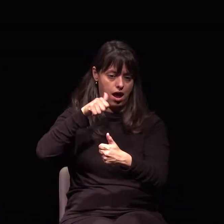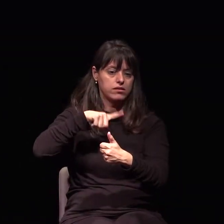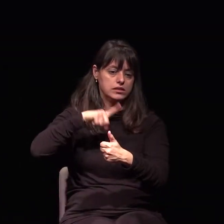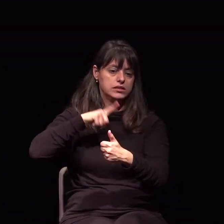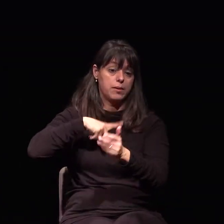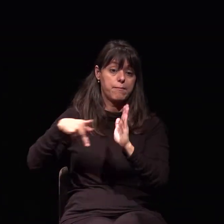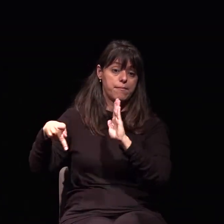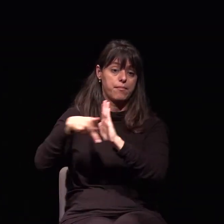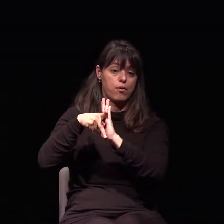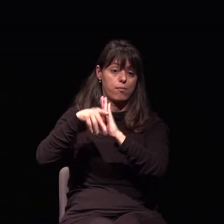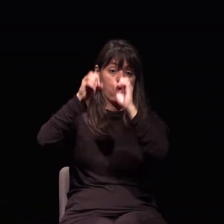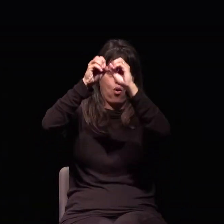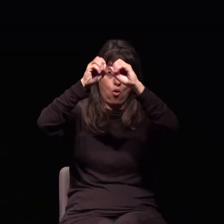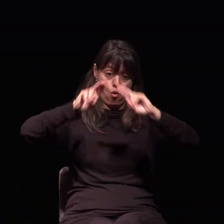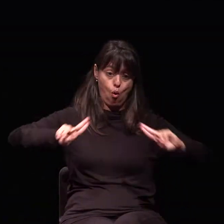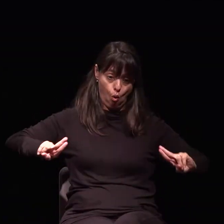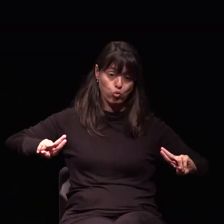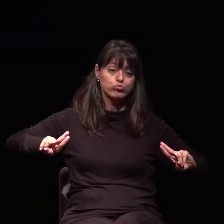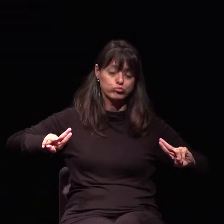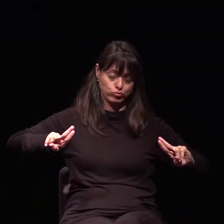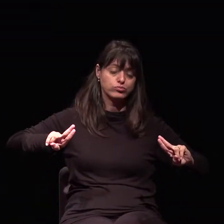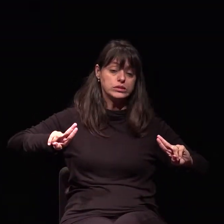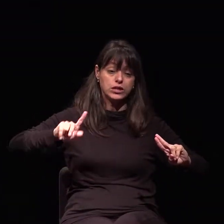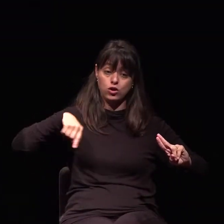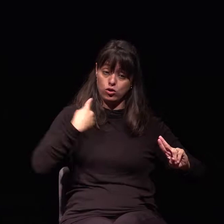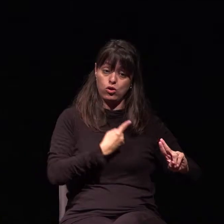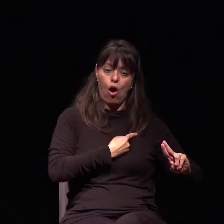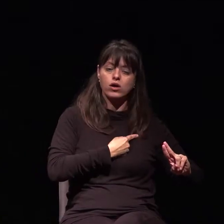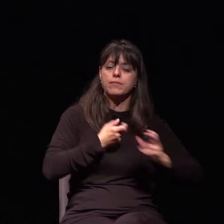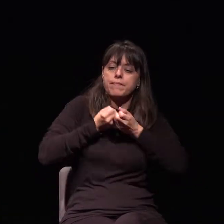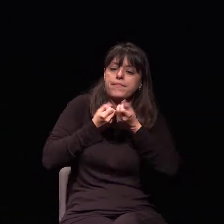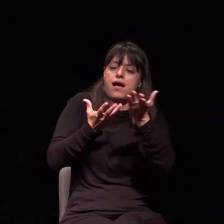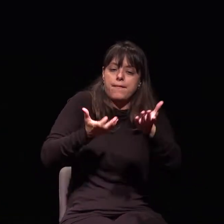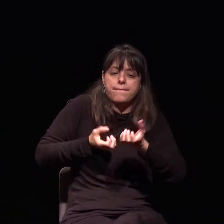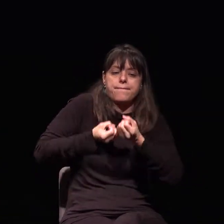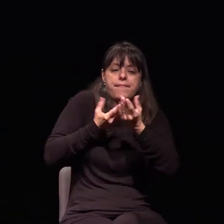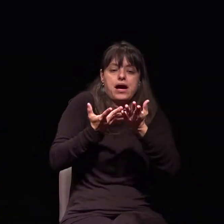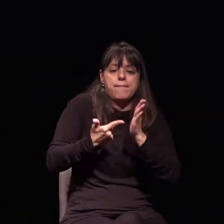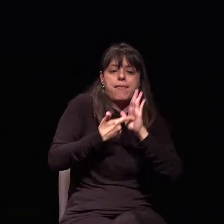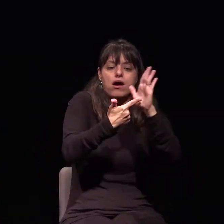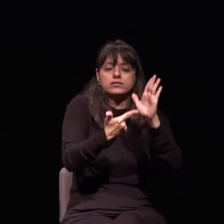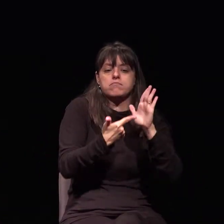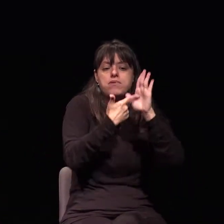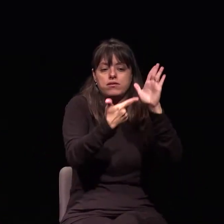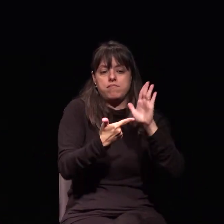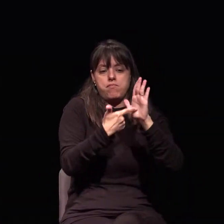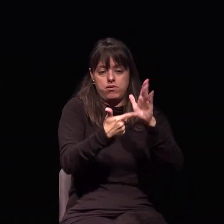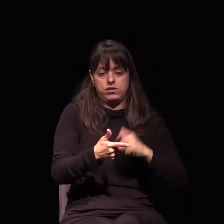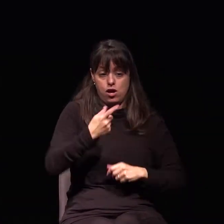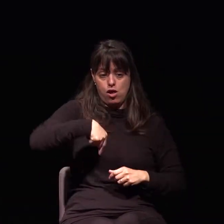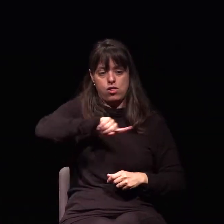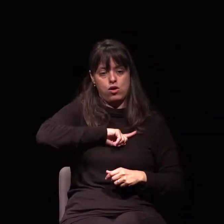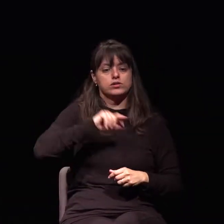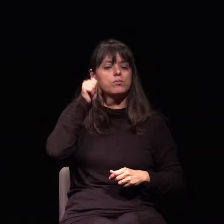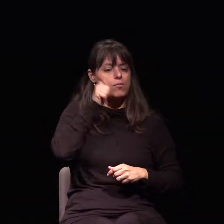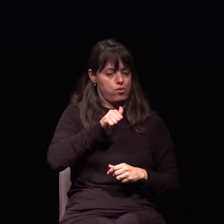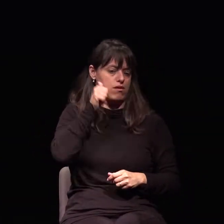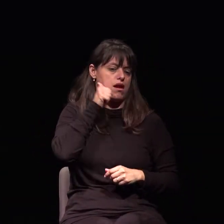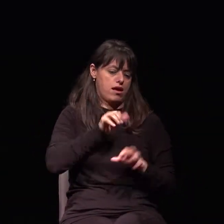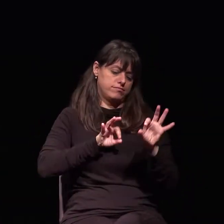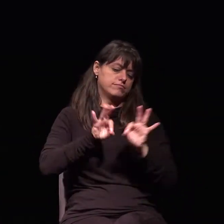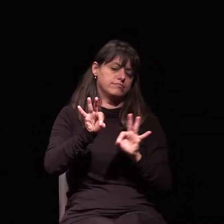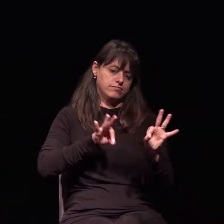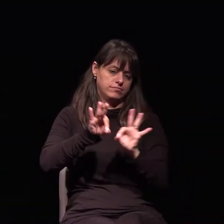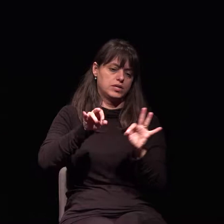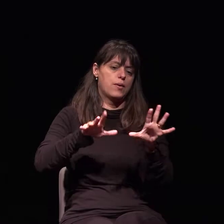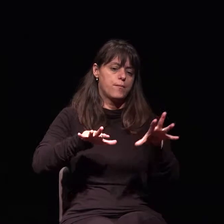Unidas, e nos manifestamos de várias formas. Nós, feministas, nós, mulheres que